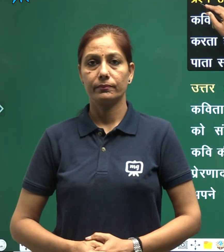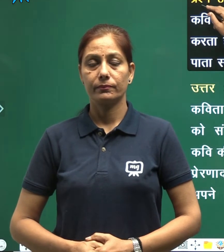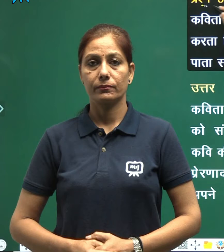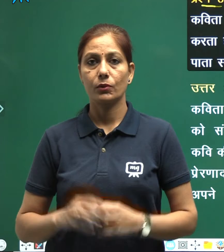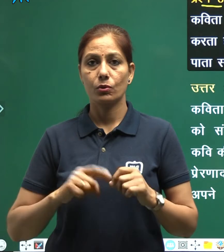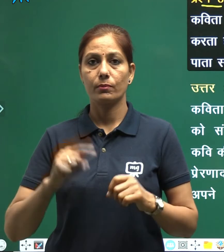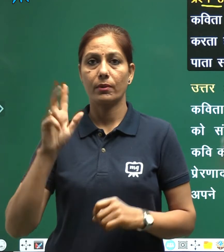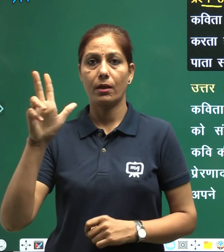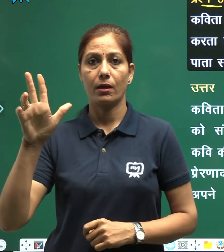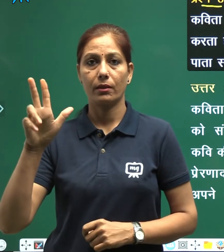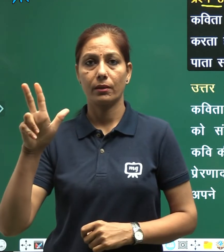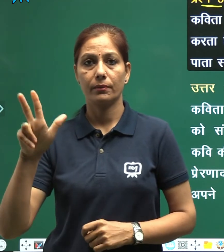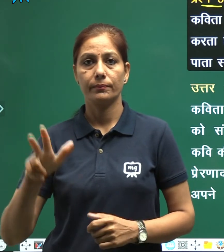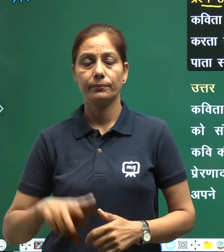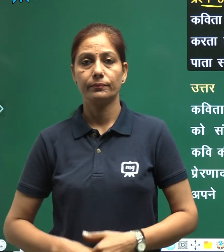प्रश्न 8,